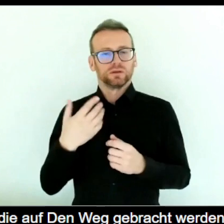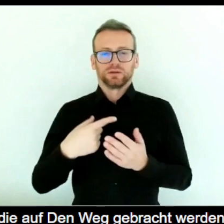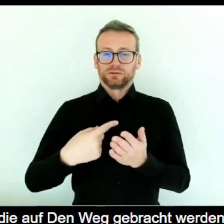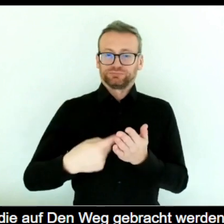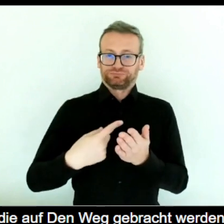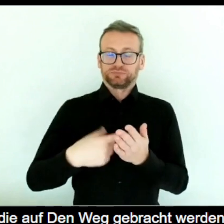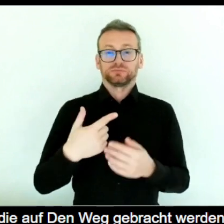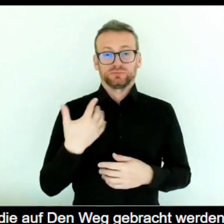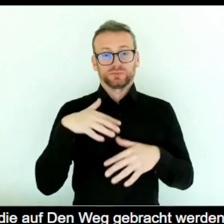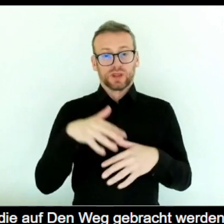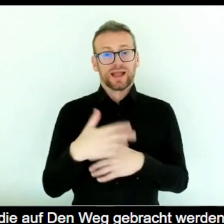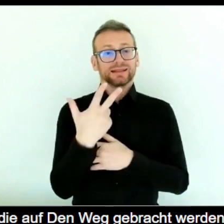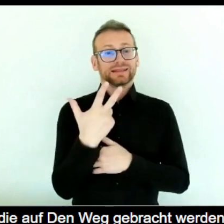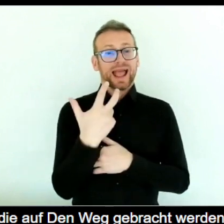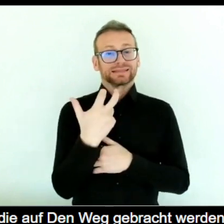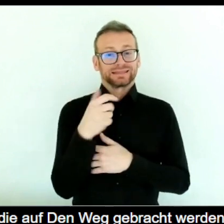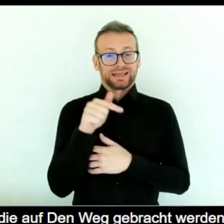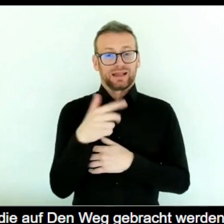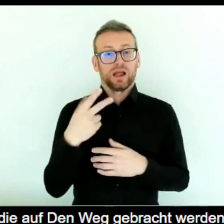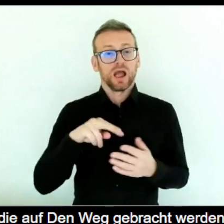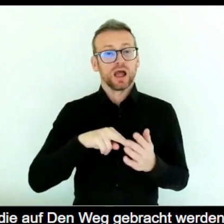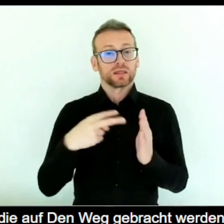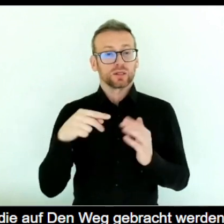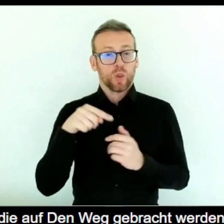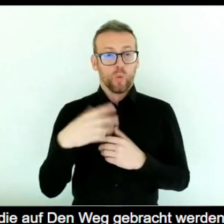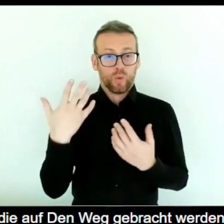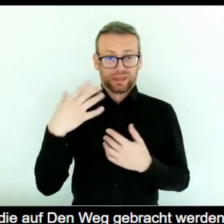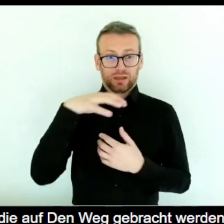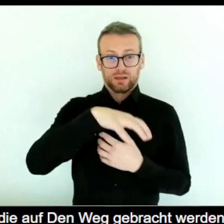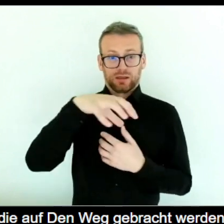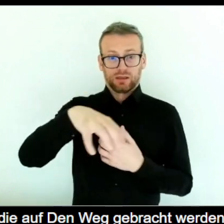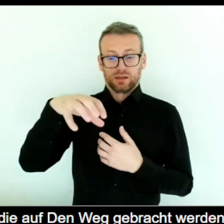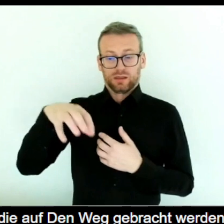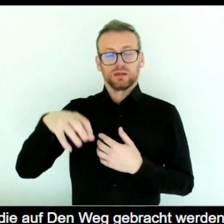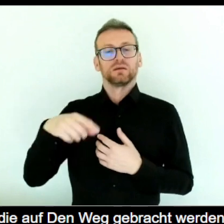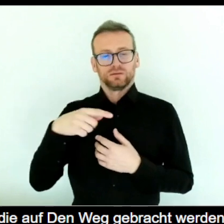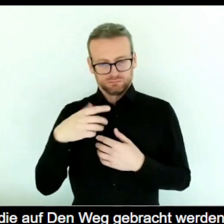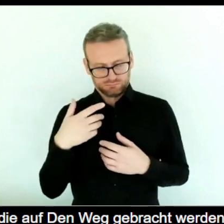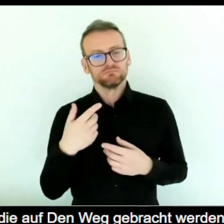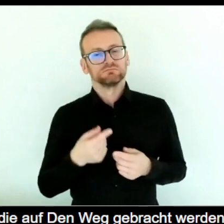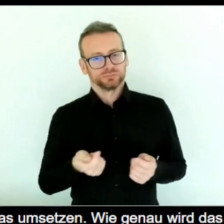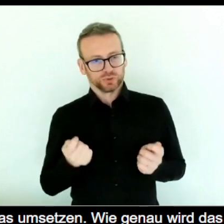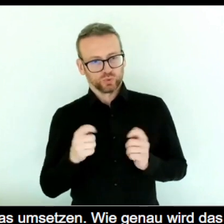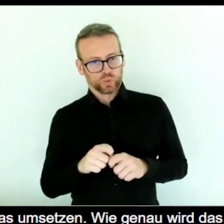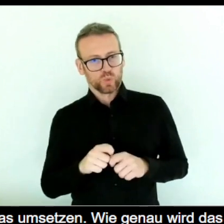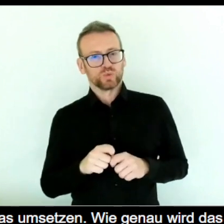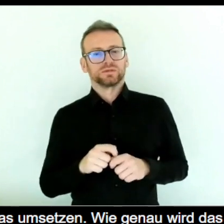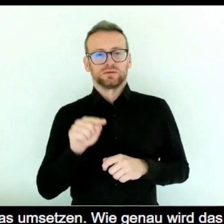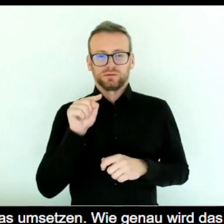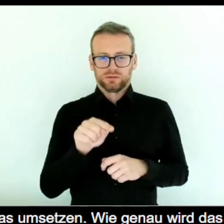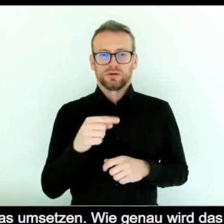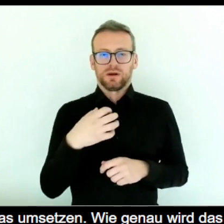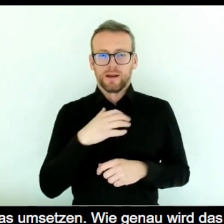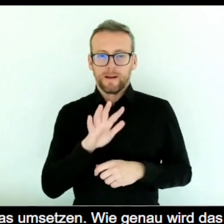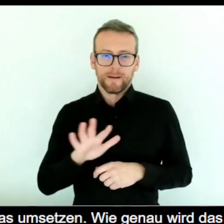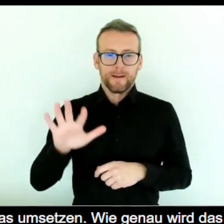Bayern auf den Weg bringen wollen, umsetzen wollen. Dafür braucht es natürlich dann eben wiederum das Konzept vom Wissenschaftsministerium. Also nur an diesen drei